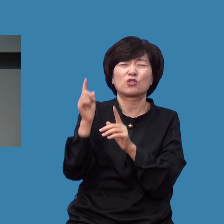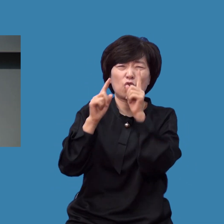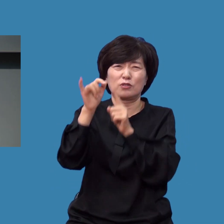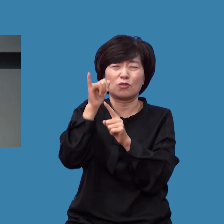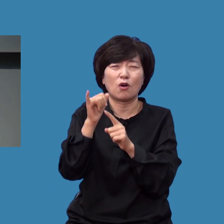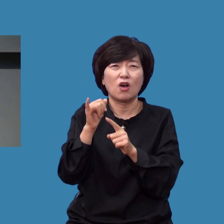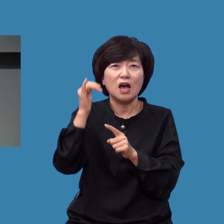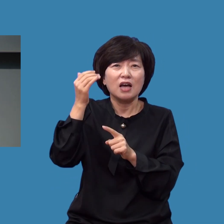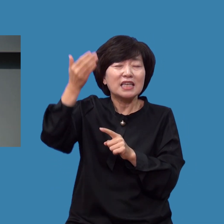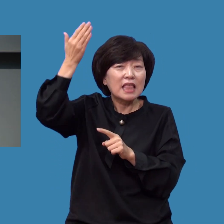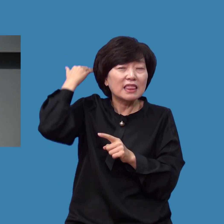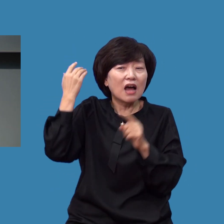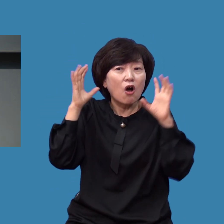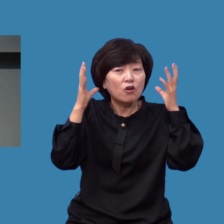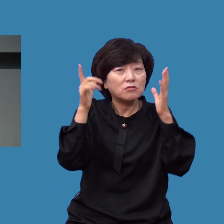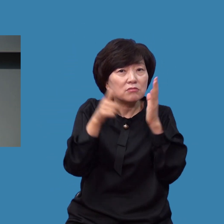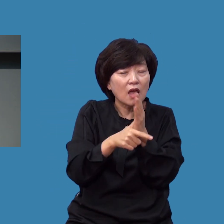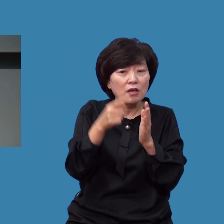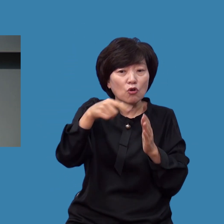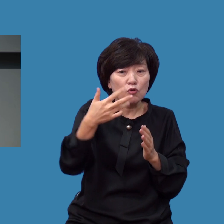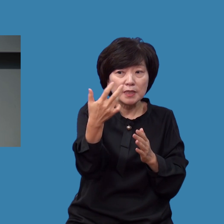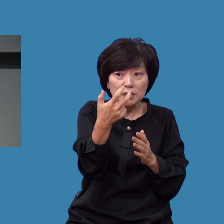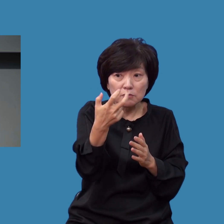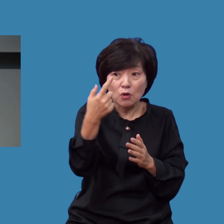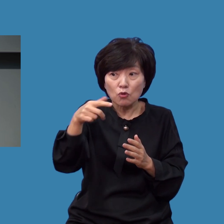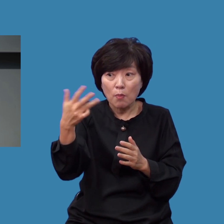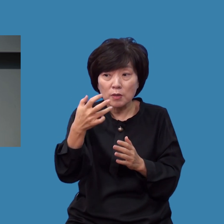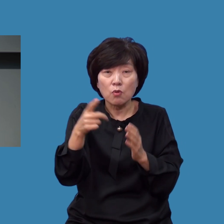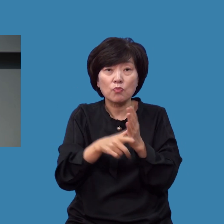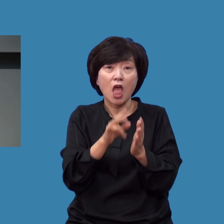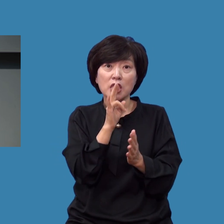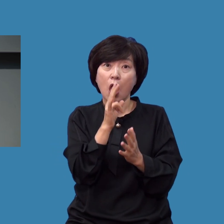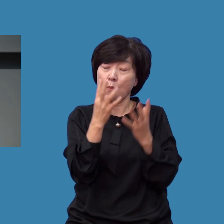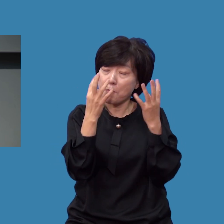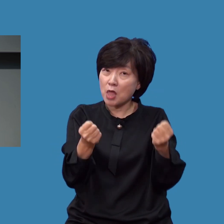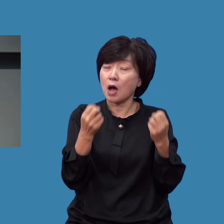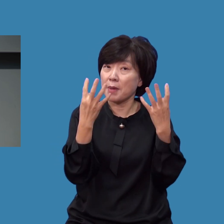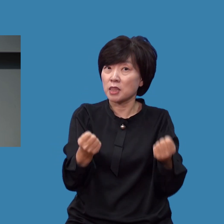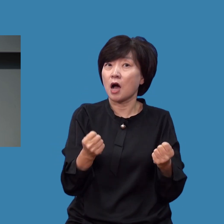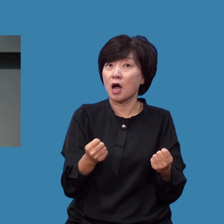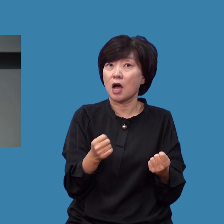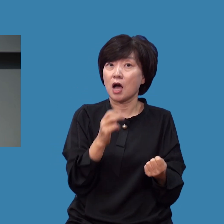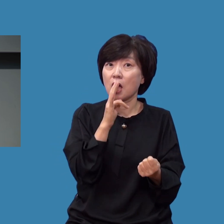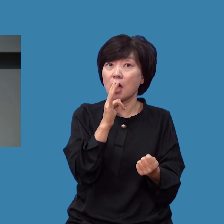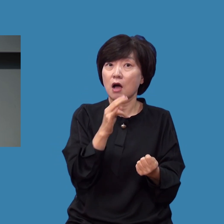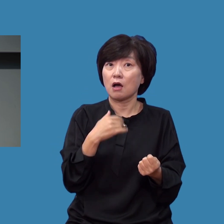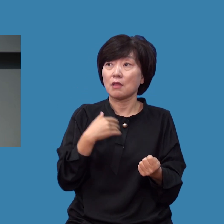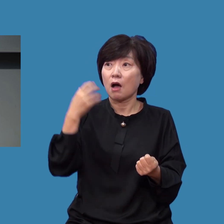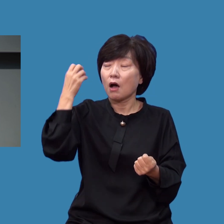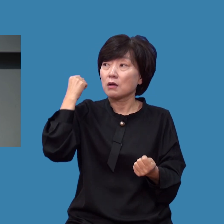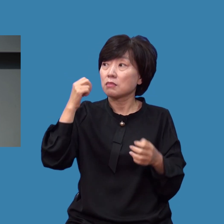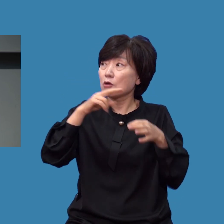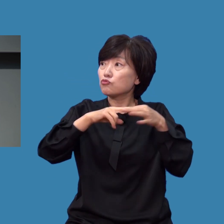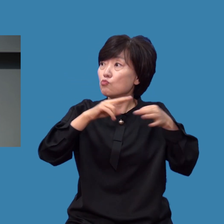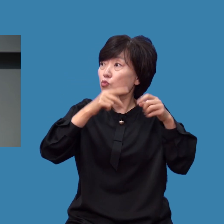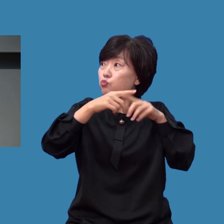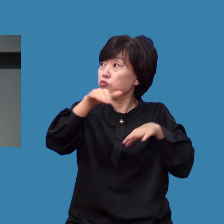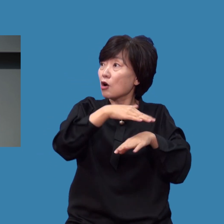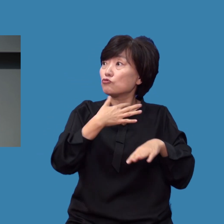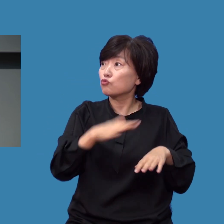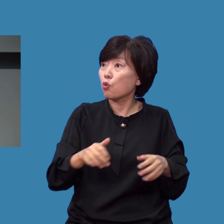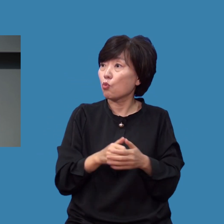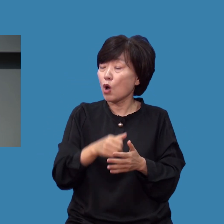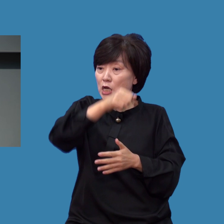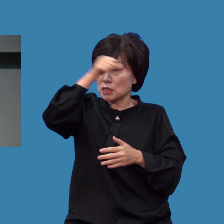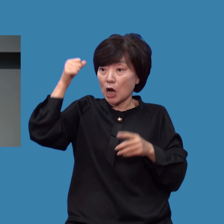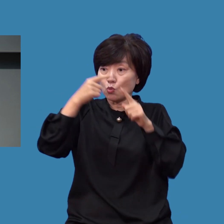70년대 80년대에 예언의 은사가 엄청나게 풀어졌었습니다. 기억이 나요, 아직도. 뭐 제가 순복음교회를 다녔던 것도 아니고 저는 장로교 통합 측을